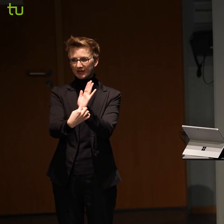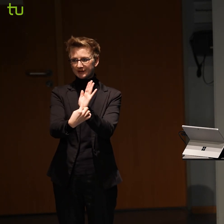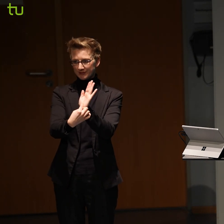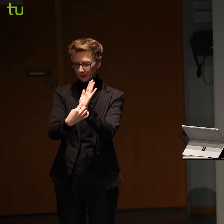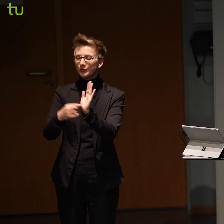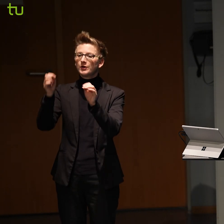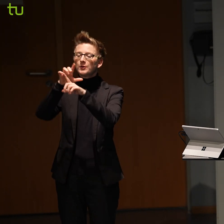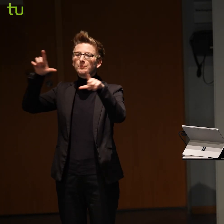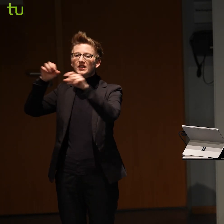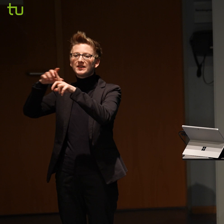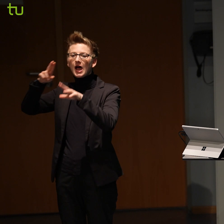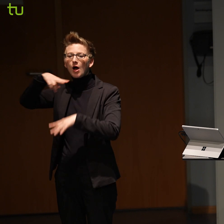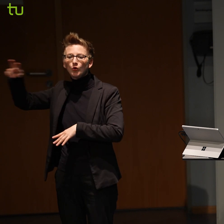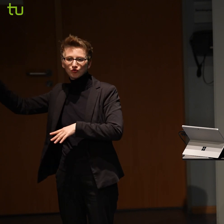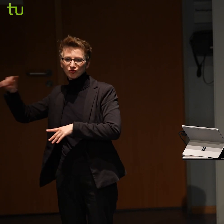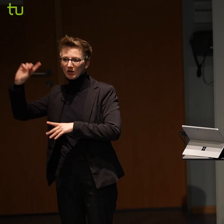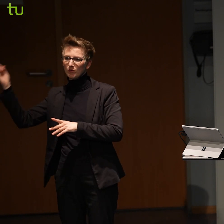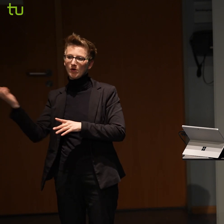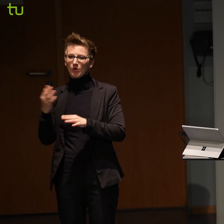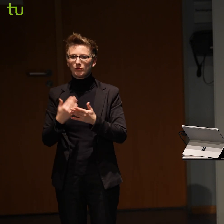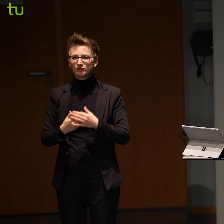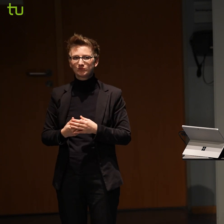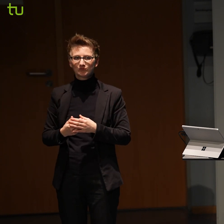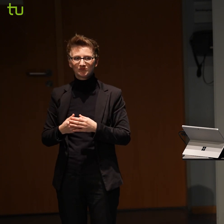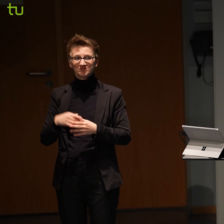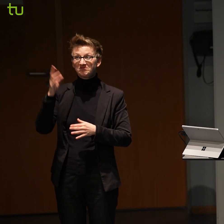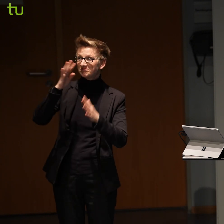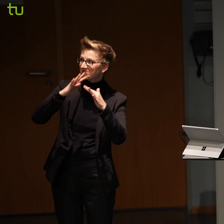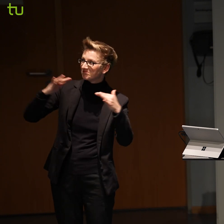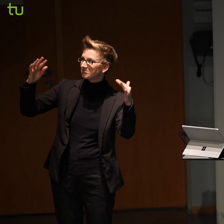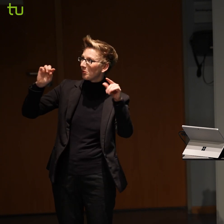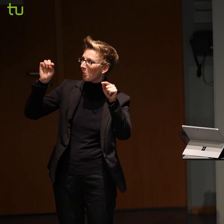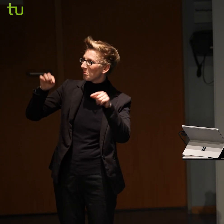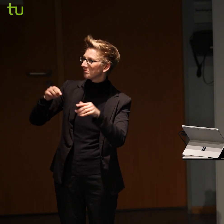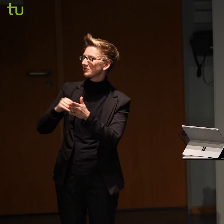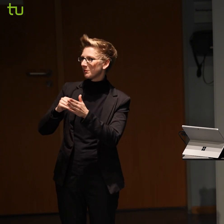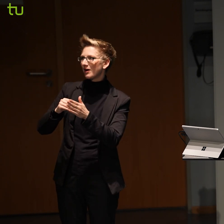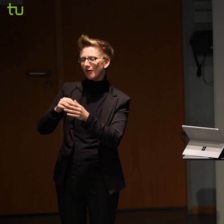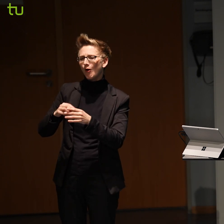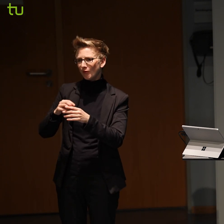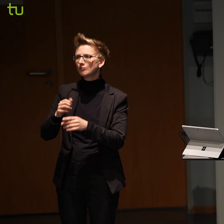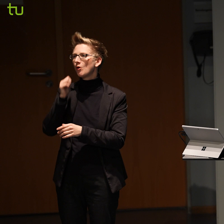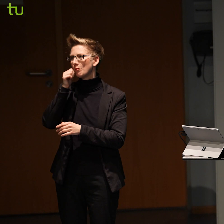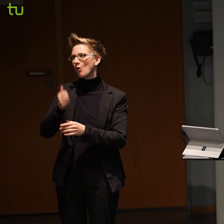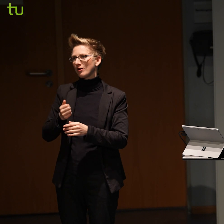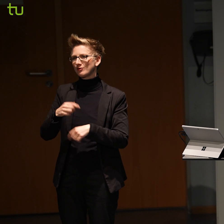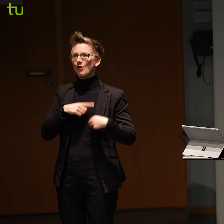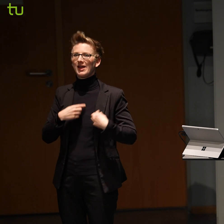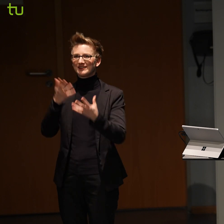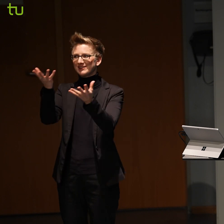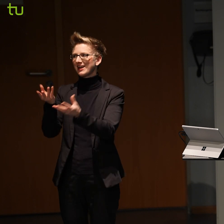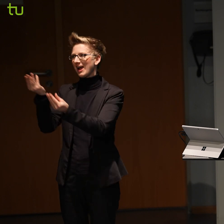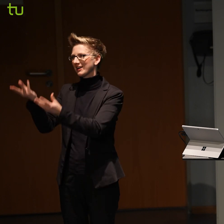Bildern aus eben diesem Band. Unser Publikum heute ist auch zu dieser Veranstaltung herzlich eingeladen.